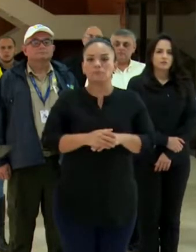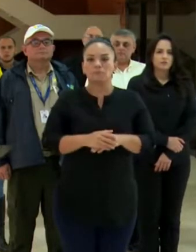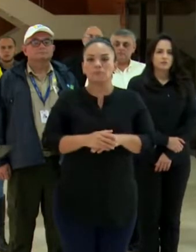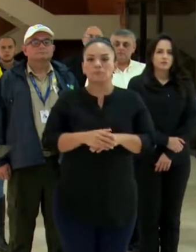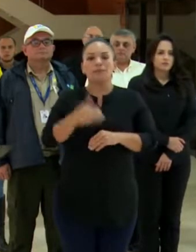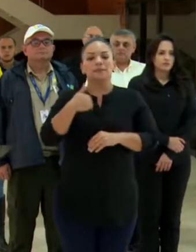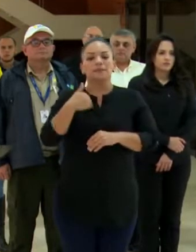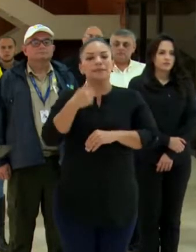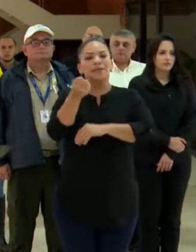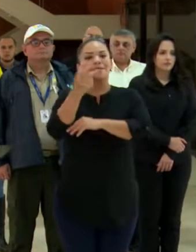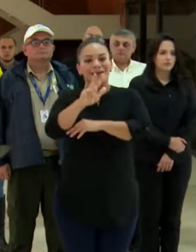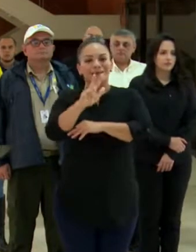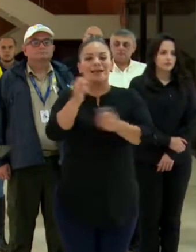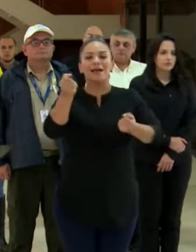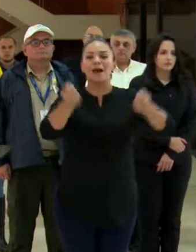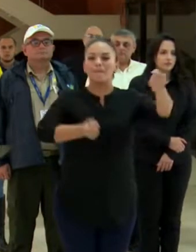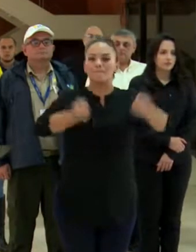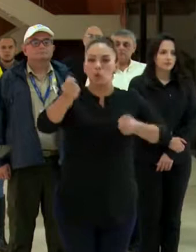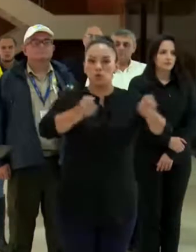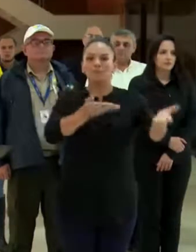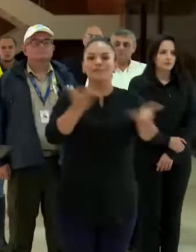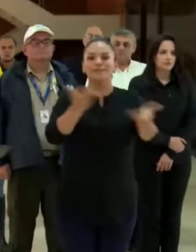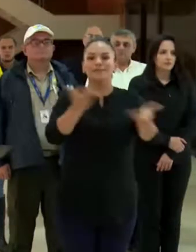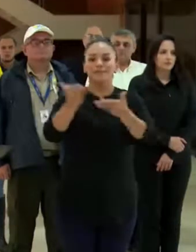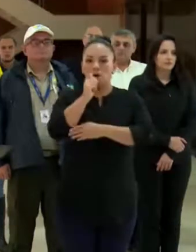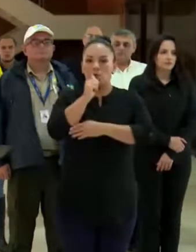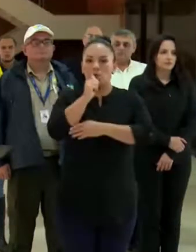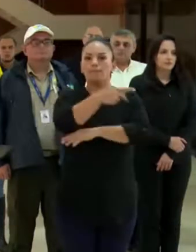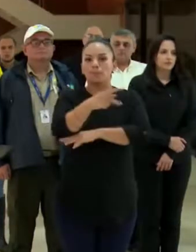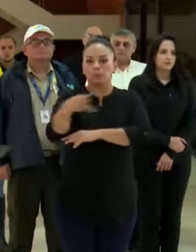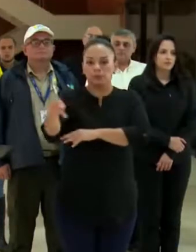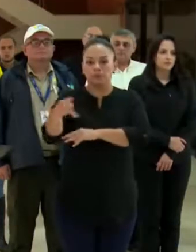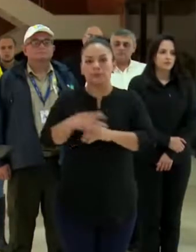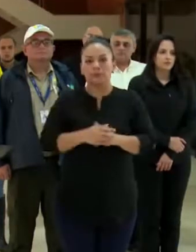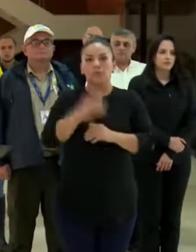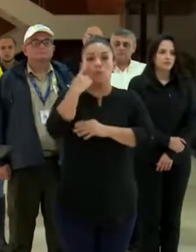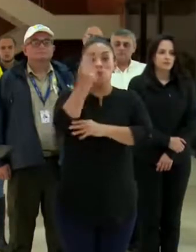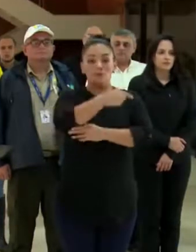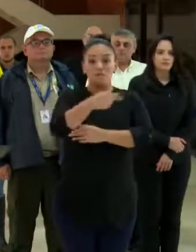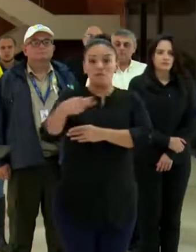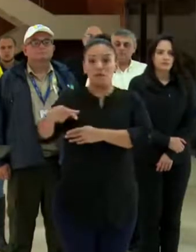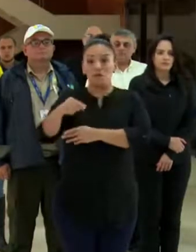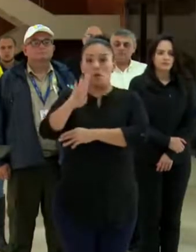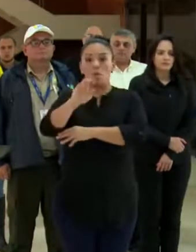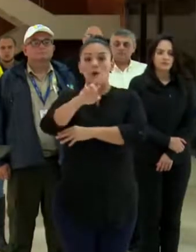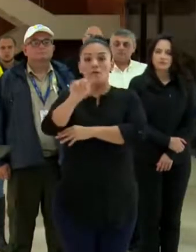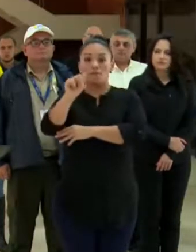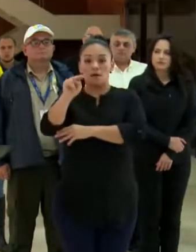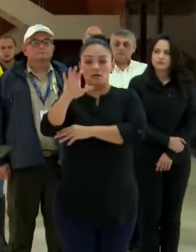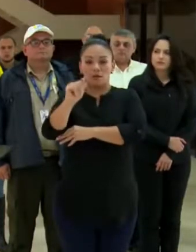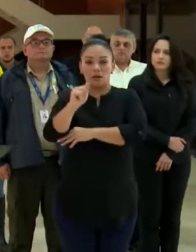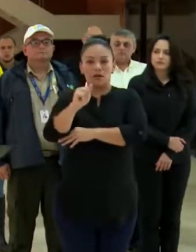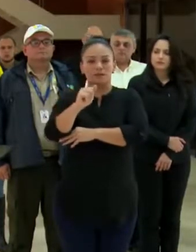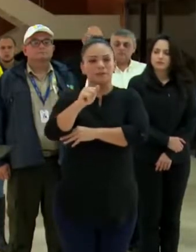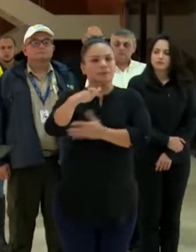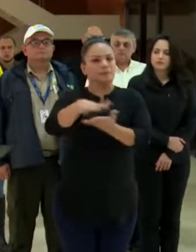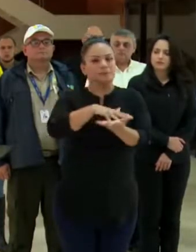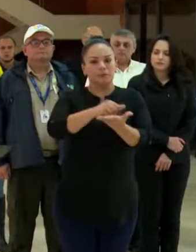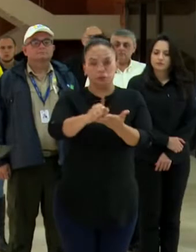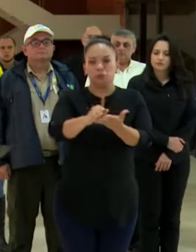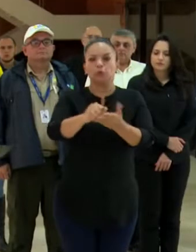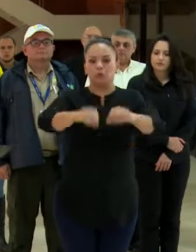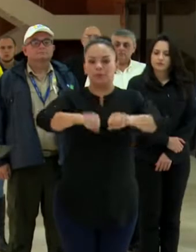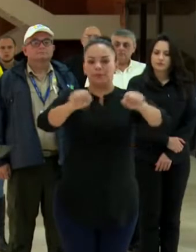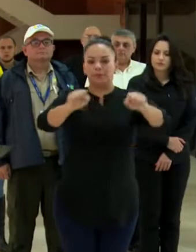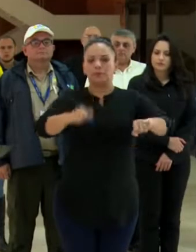13 cisternas repartiendo agua, producto de que el río Barranca dañó el sistema de distribución de agua